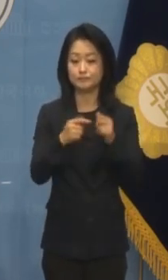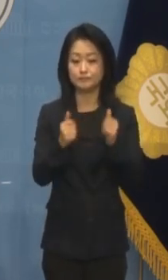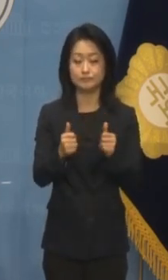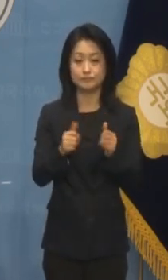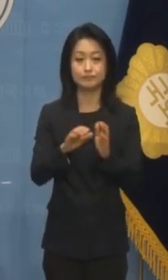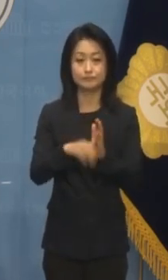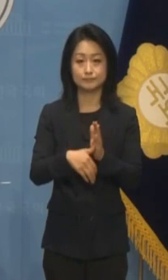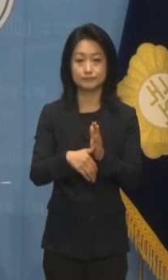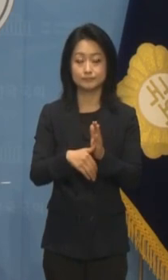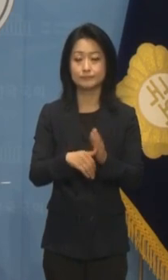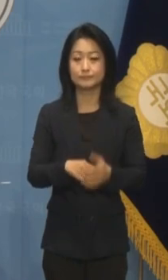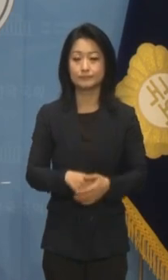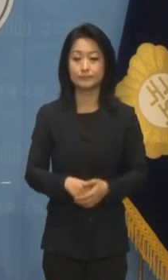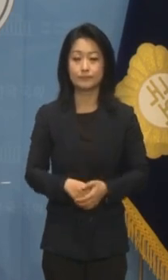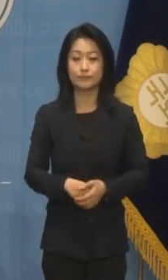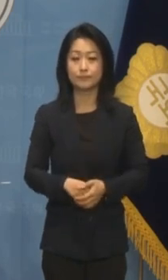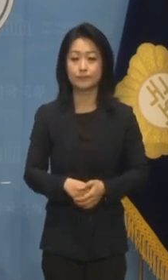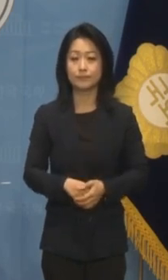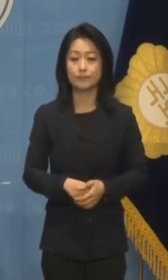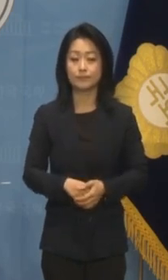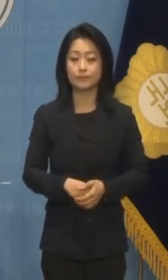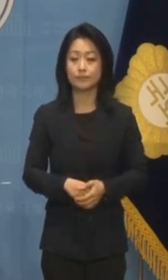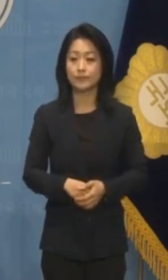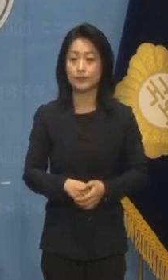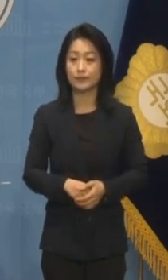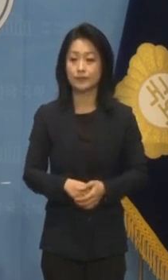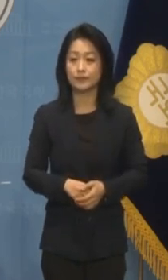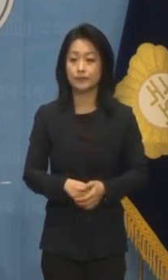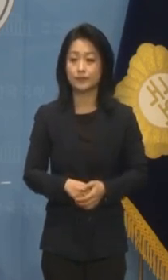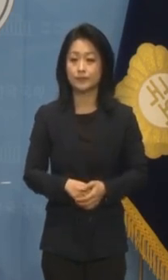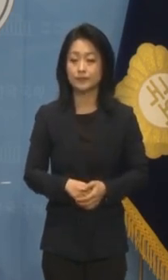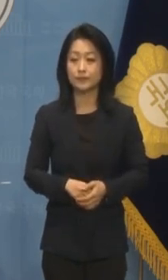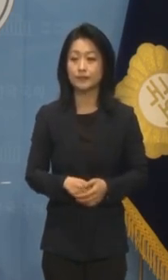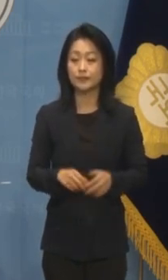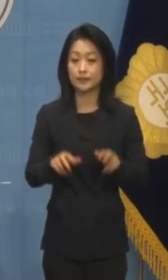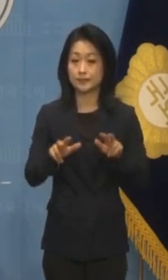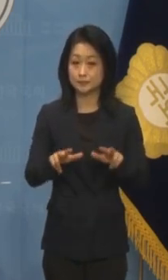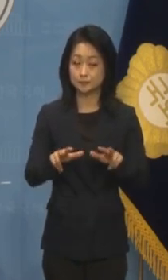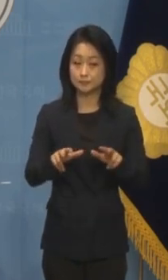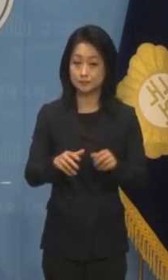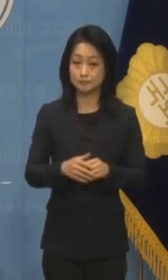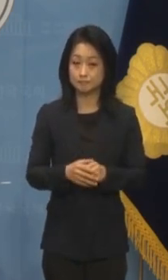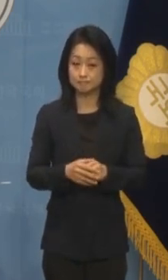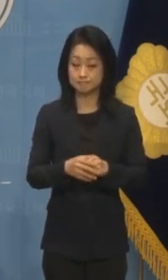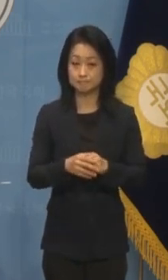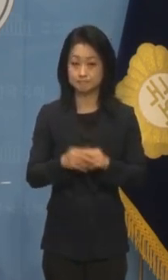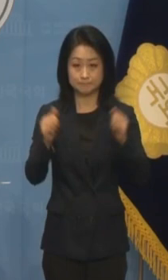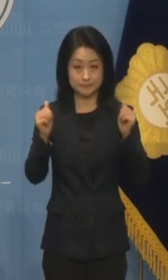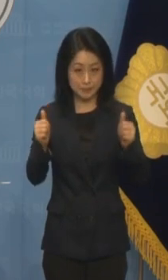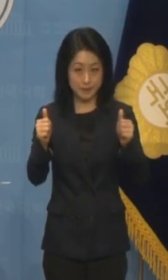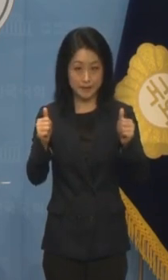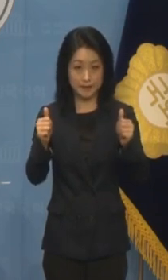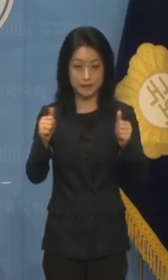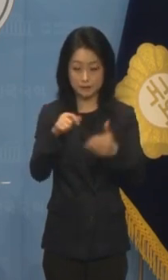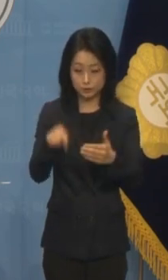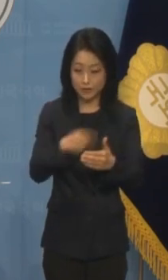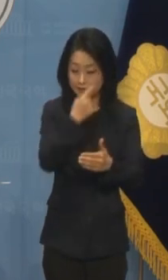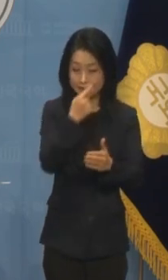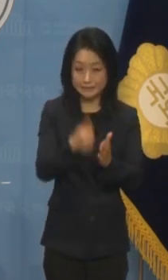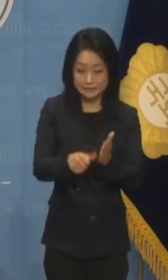재판이 아까도 말씀드렸지만 이번 여름 중에 나올 것으로 기대됩니다. 재판부는 신속하게 이런